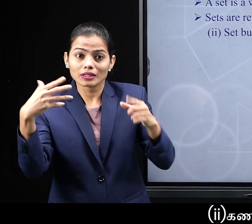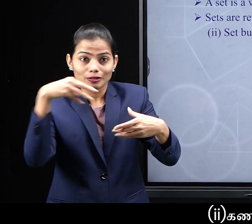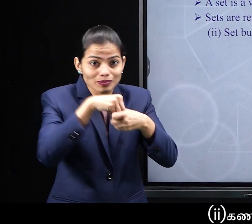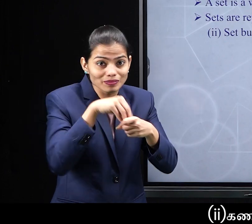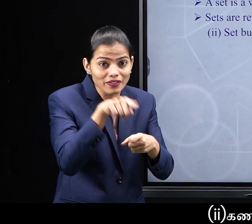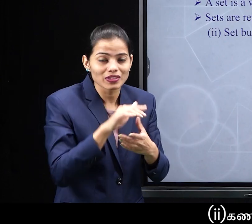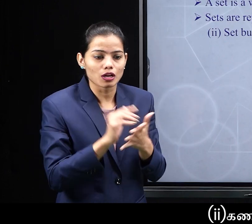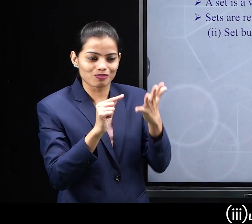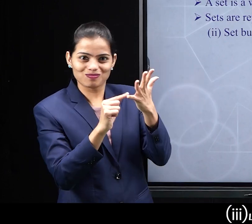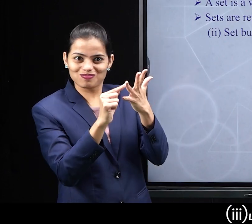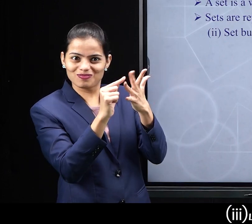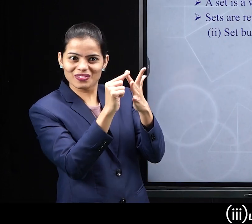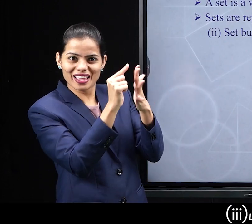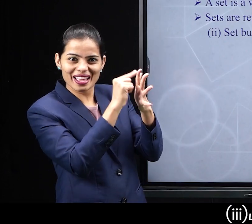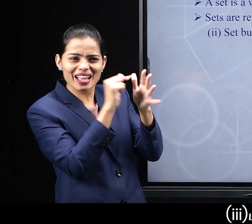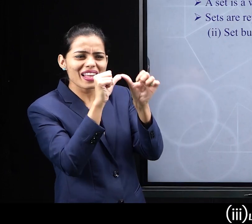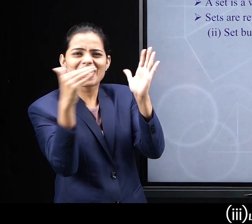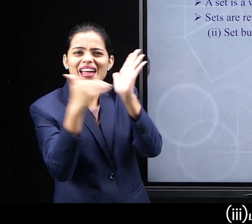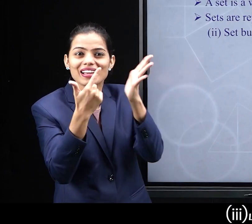வடிவம். 3. பட்டியல் வடிவம்.